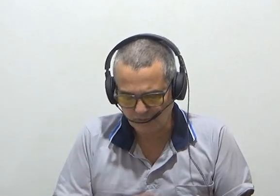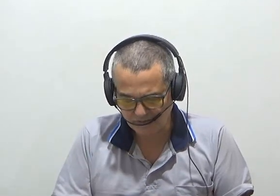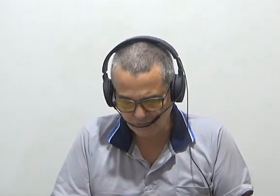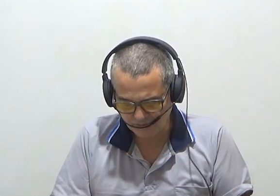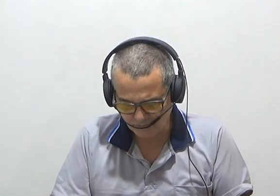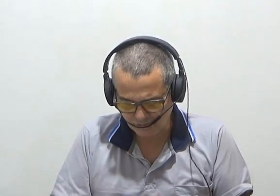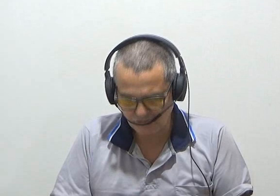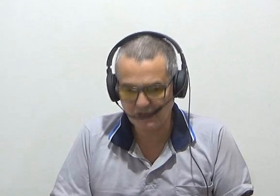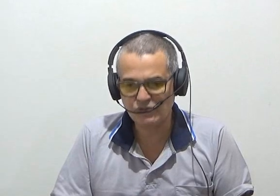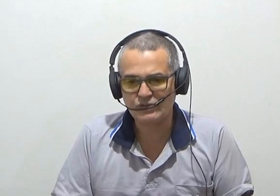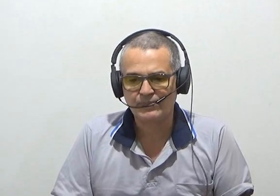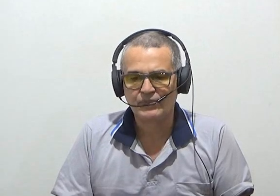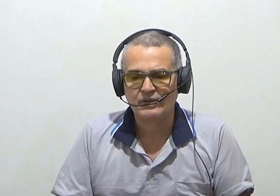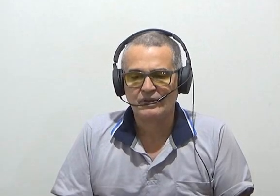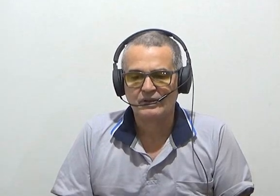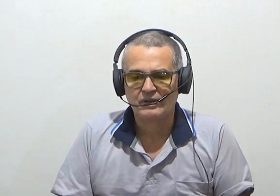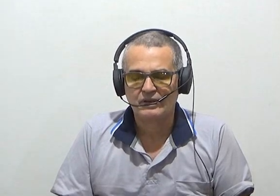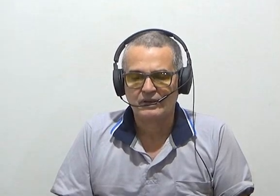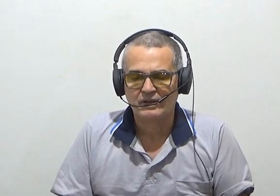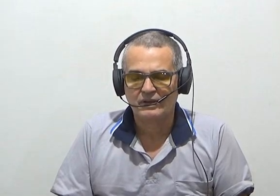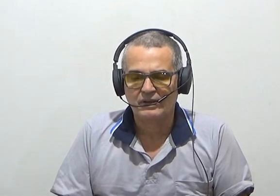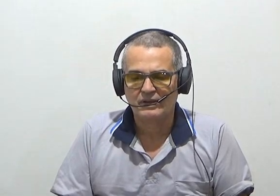no YouTube você encontra muitos vídeos,